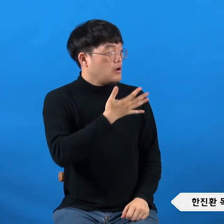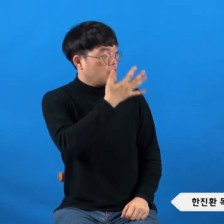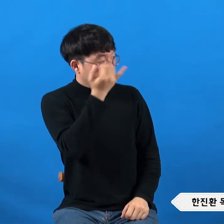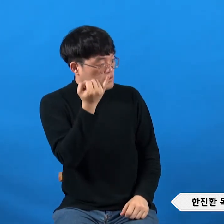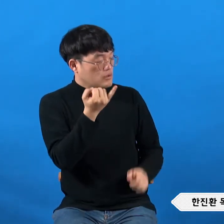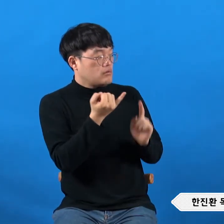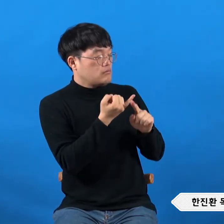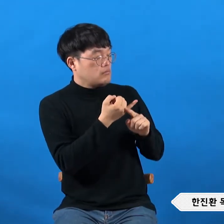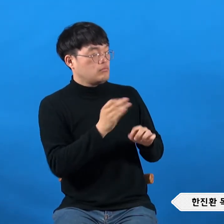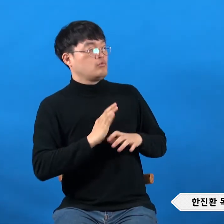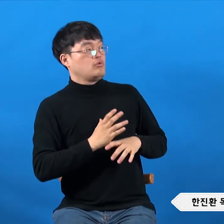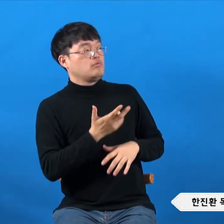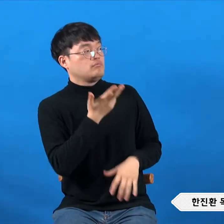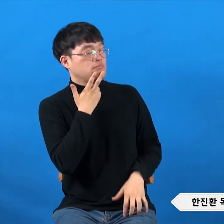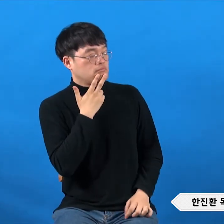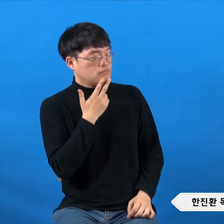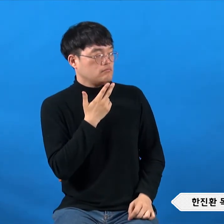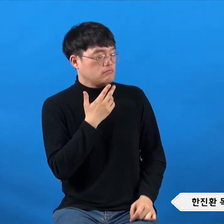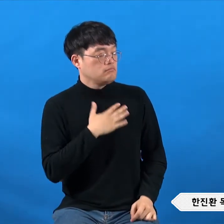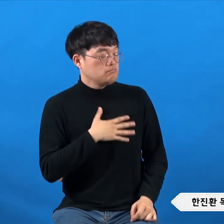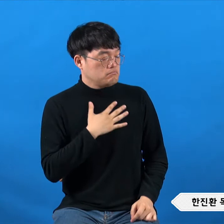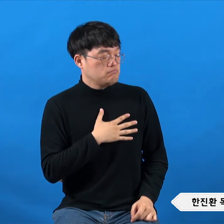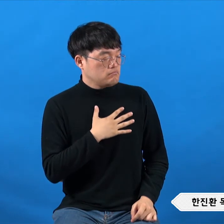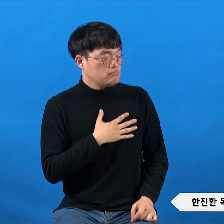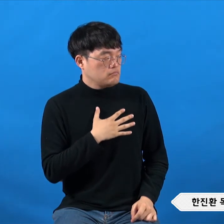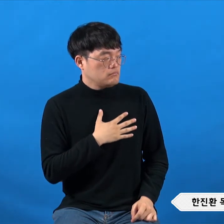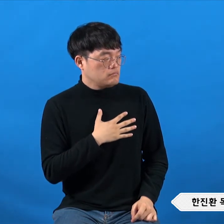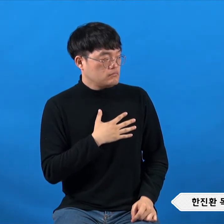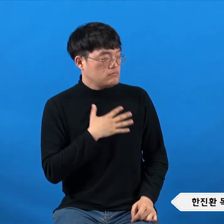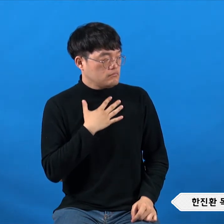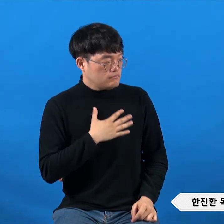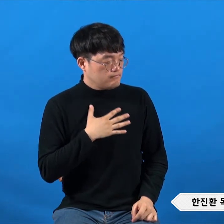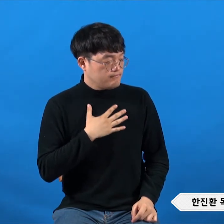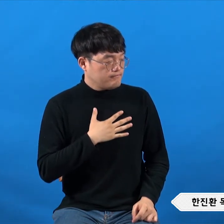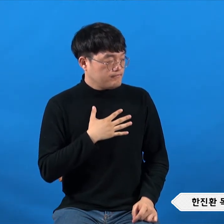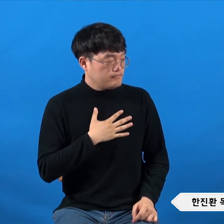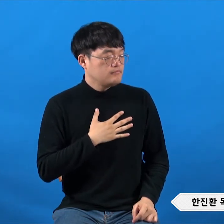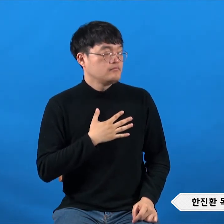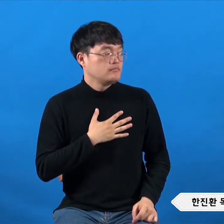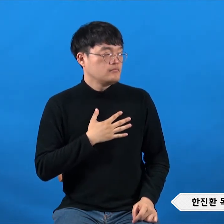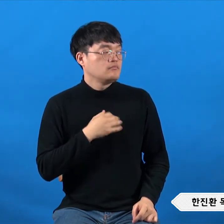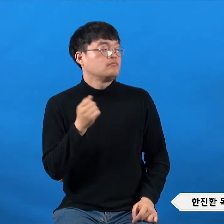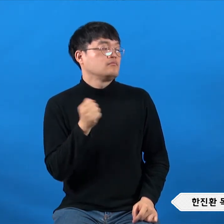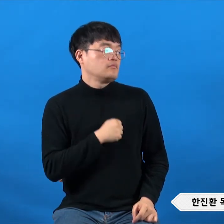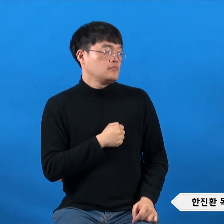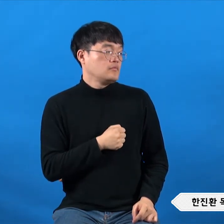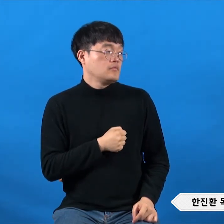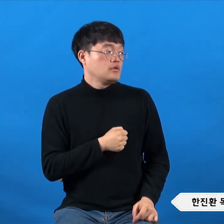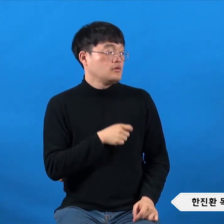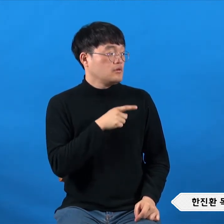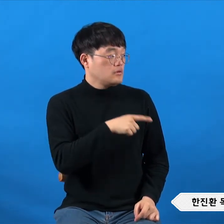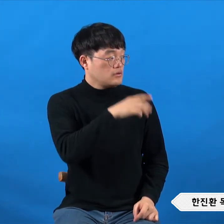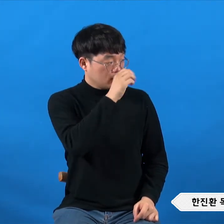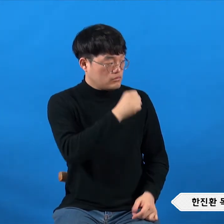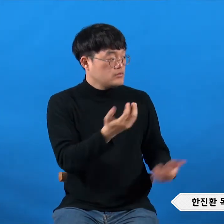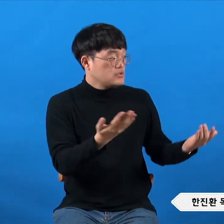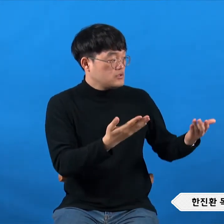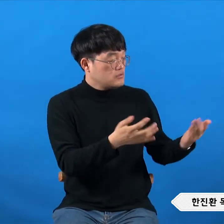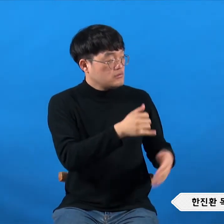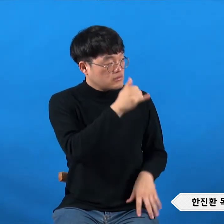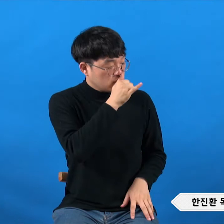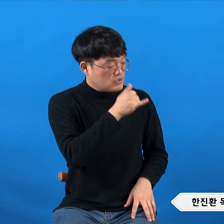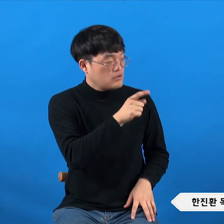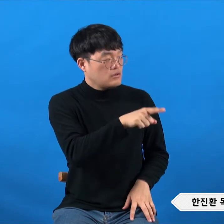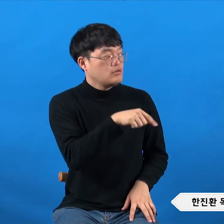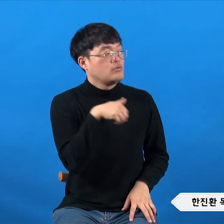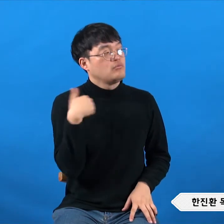그 할머니가 별로 놀라지도 않습니다. 오히려 담담하게 이렇게 말합니다. 이거 그렇게 좋은 일이